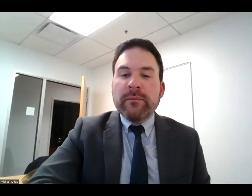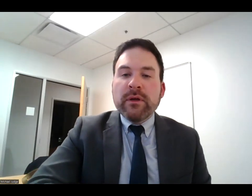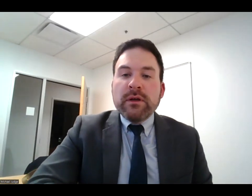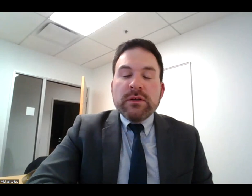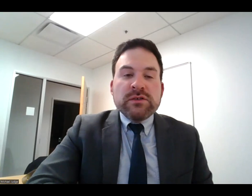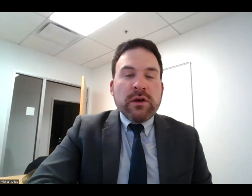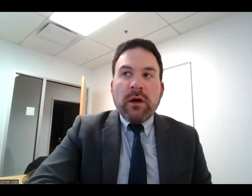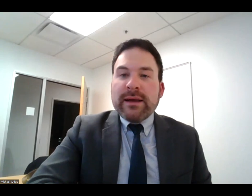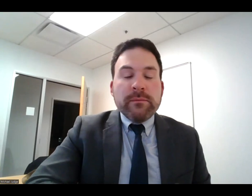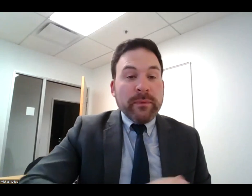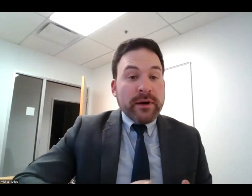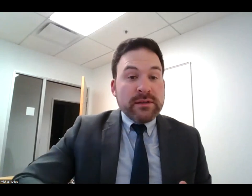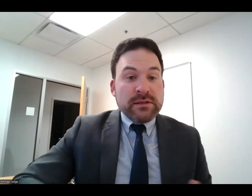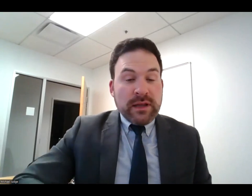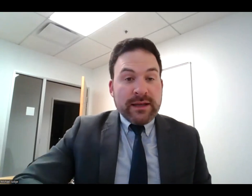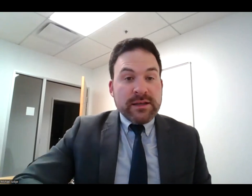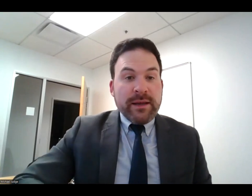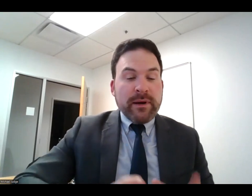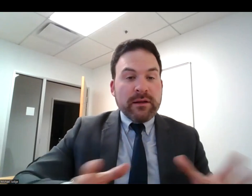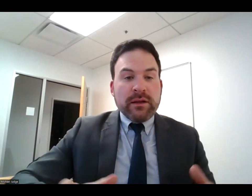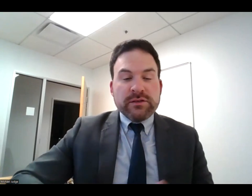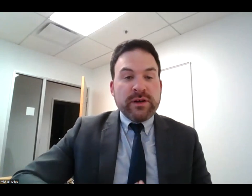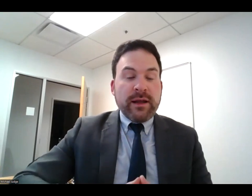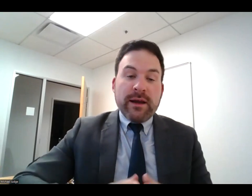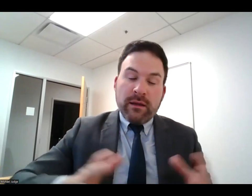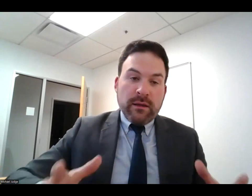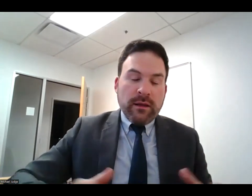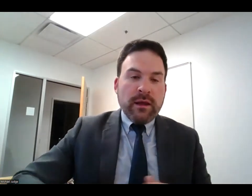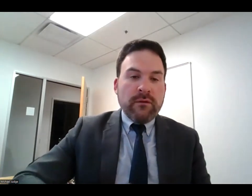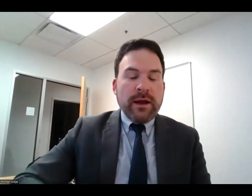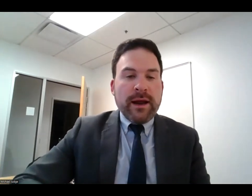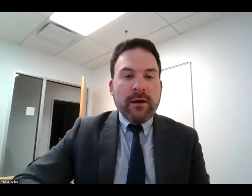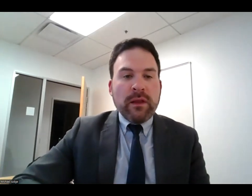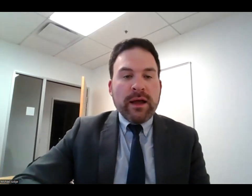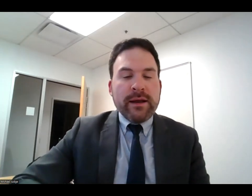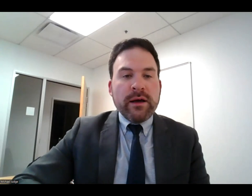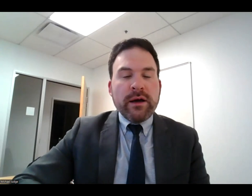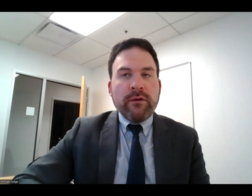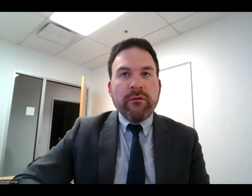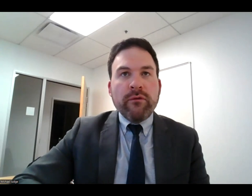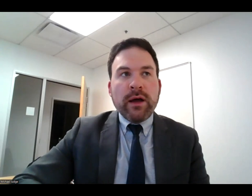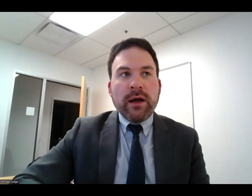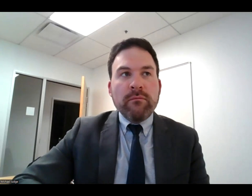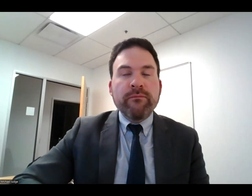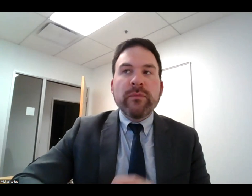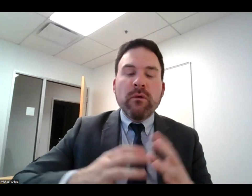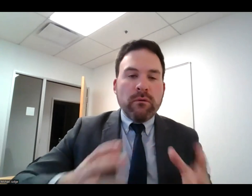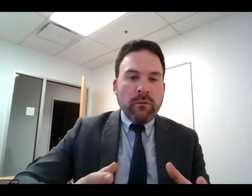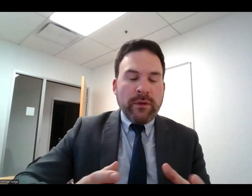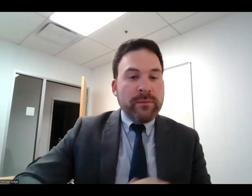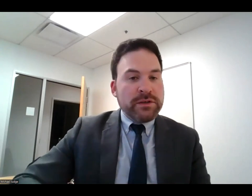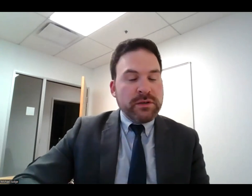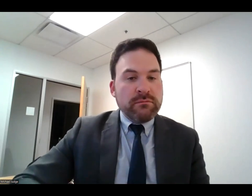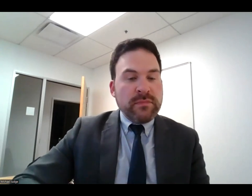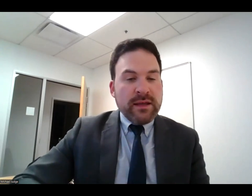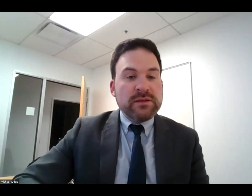subsecretario yor Okay gracias eh yo no hice una diapositiva el día de hoy pero voy a